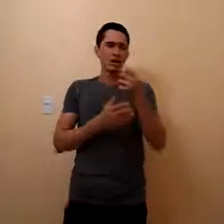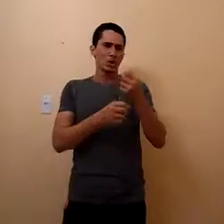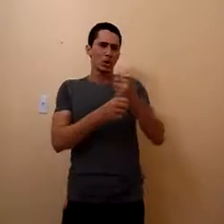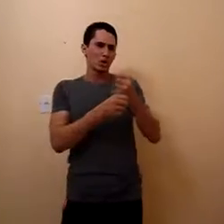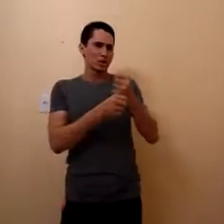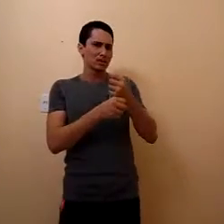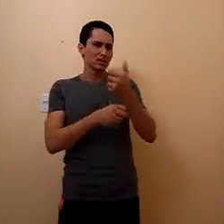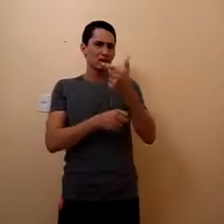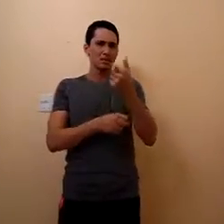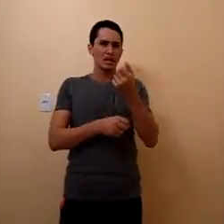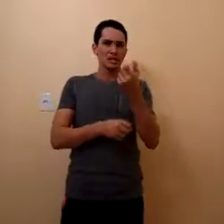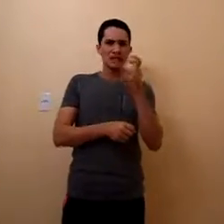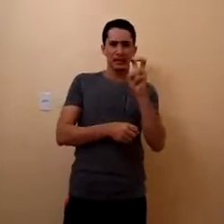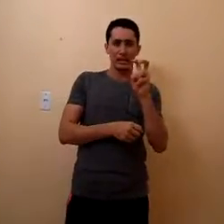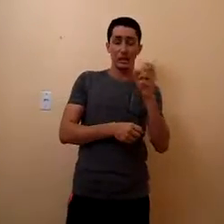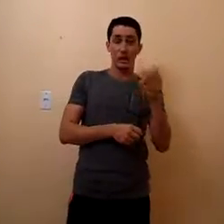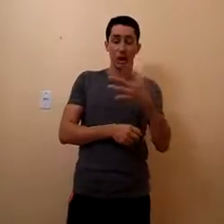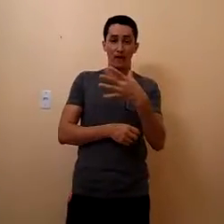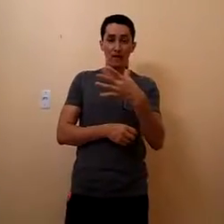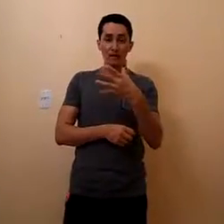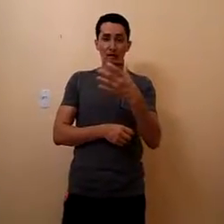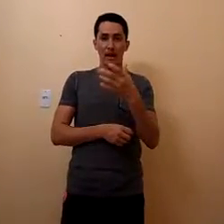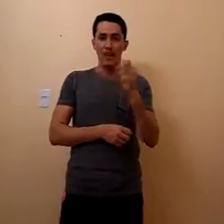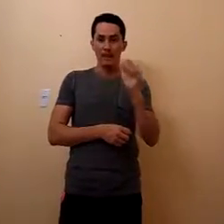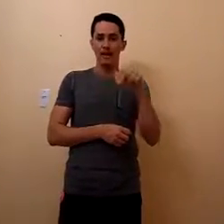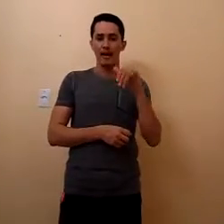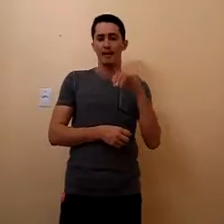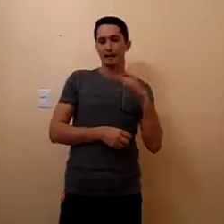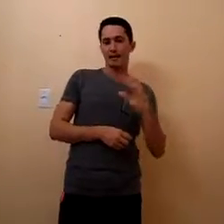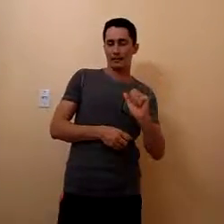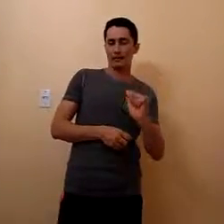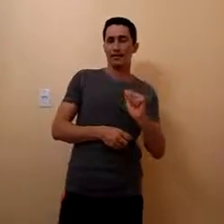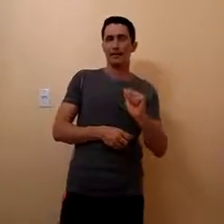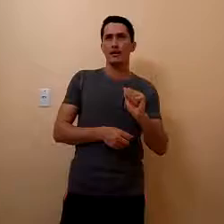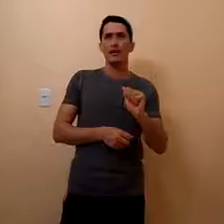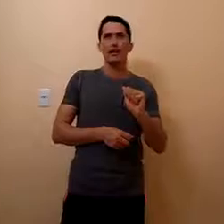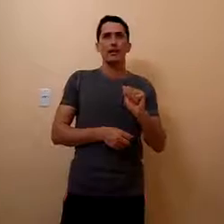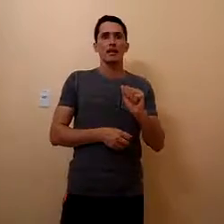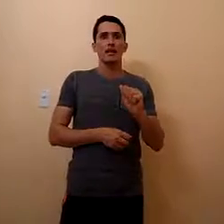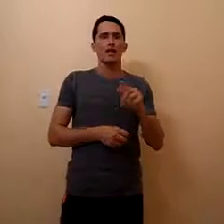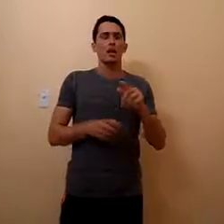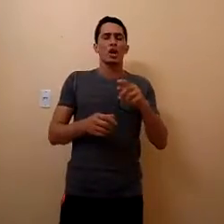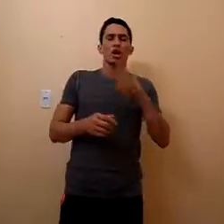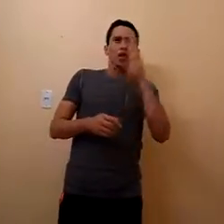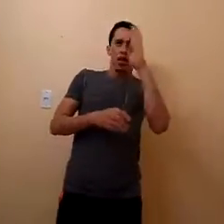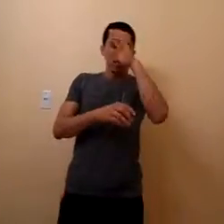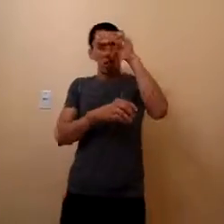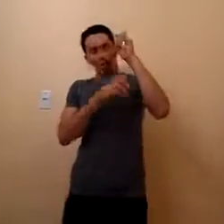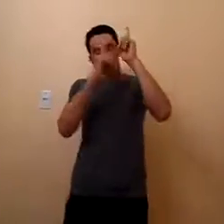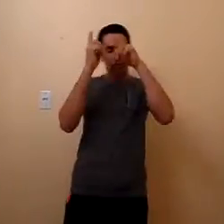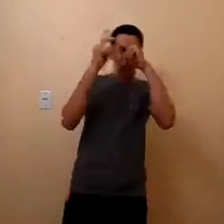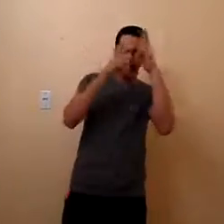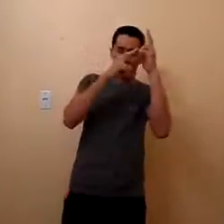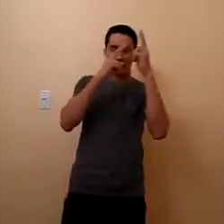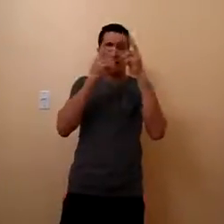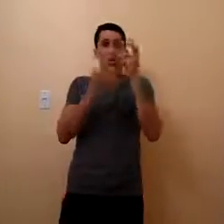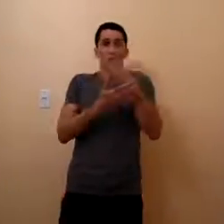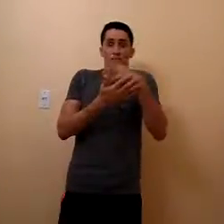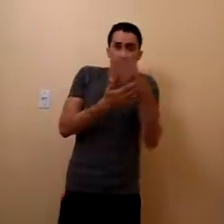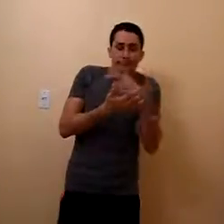carteira de habilitação. No questionário do Detran, Antônio Anaquim negou sofrer de tonturas, desmaios e convulsões e disse